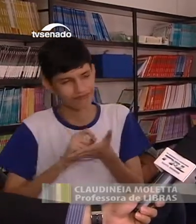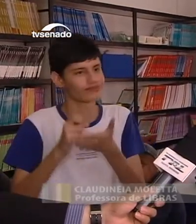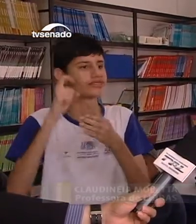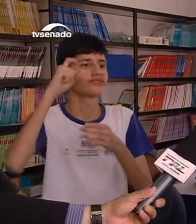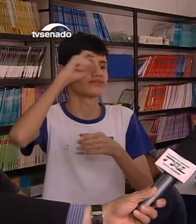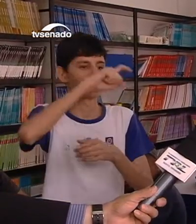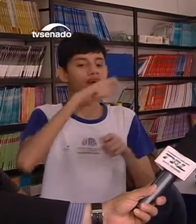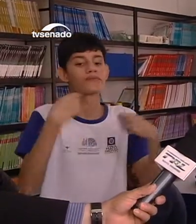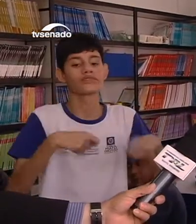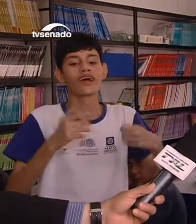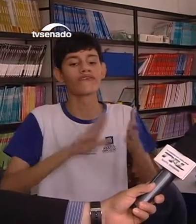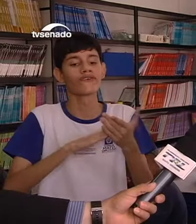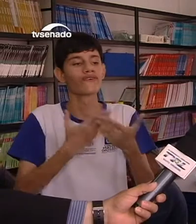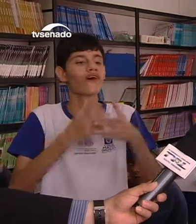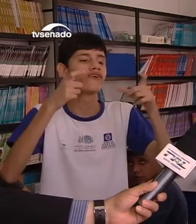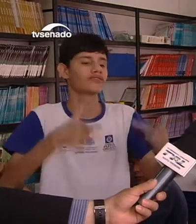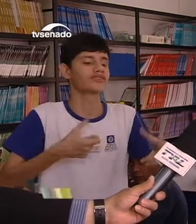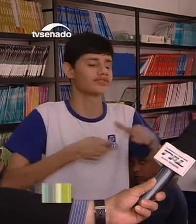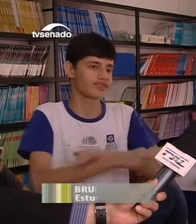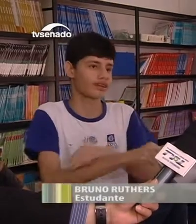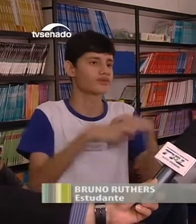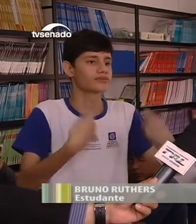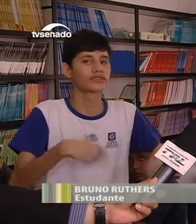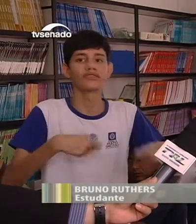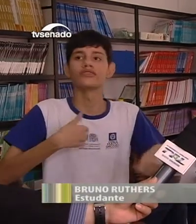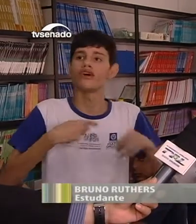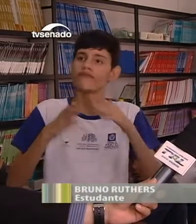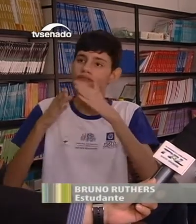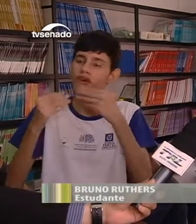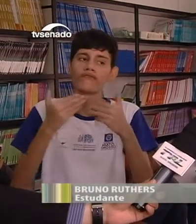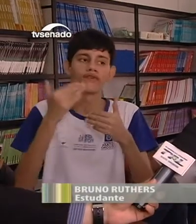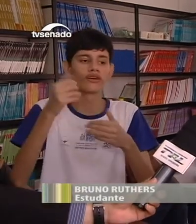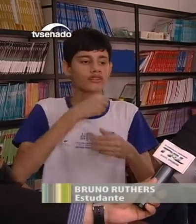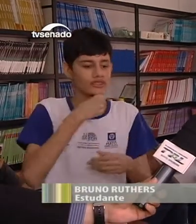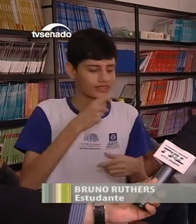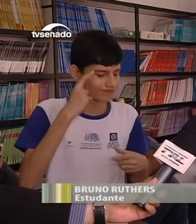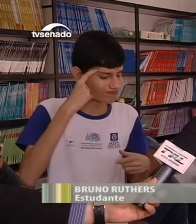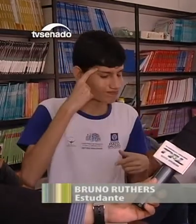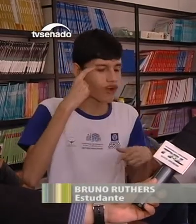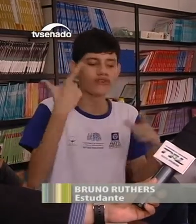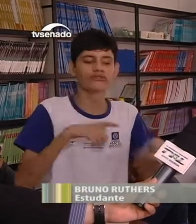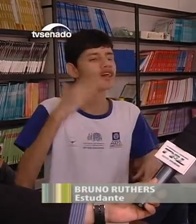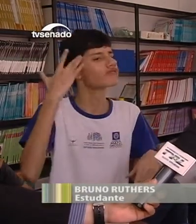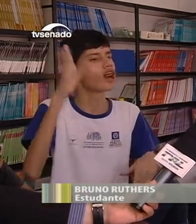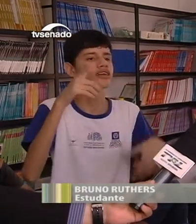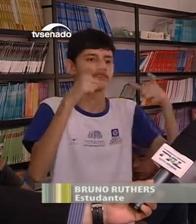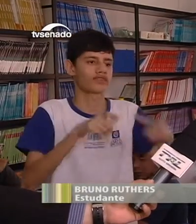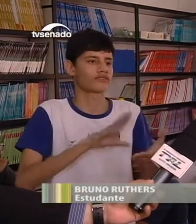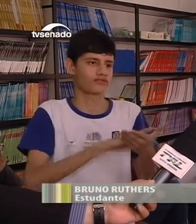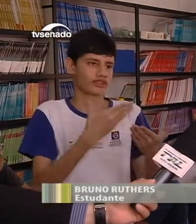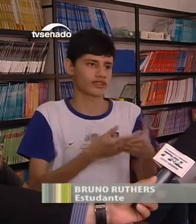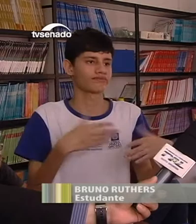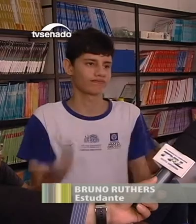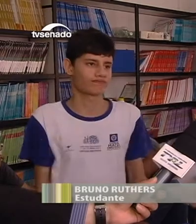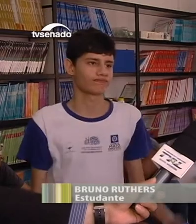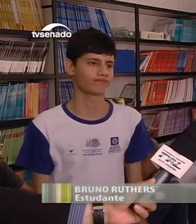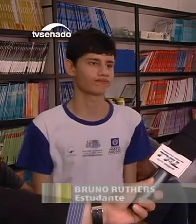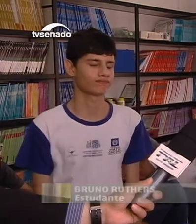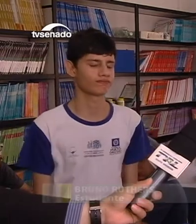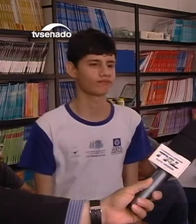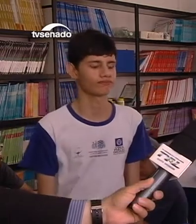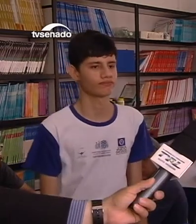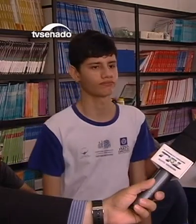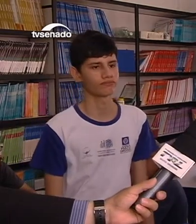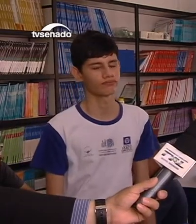senti dificuldade na hora da comunicação acabei tendo que escrever e aí eu fiquei pedindo eu fiquei percebendo a ausência do intérprete que